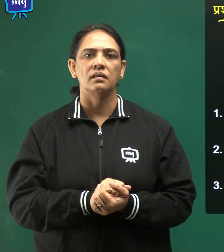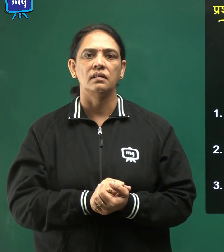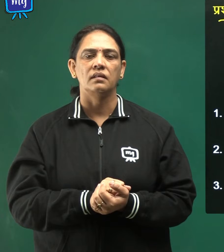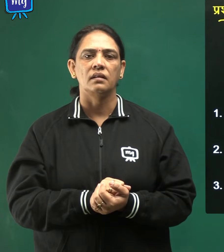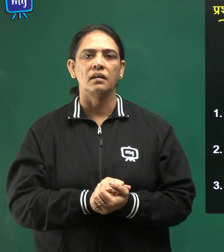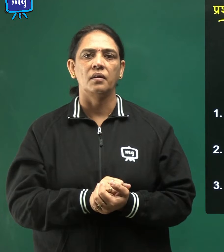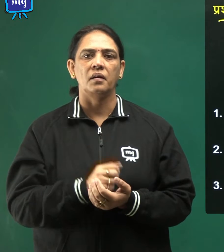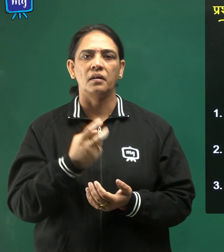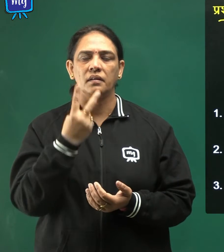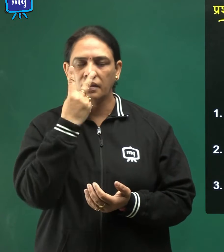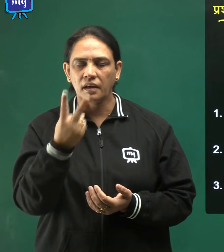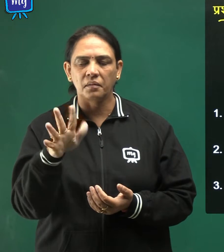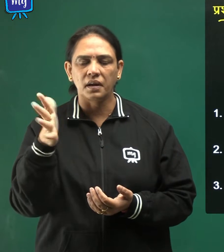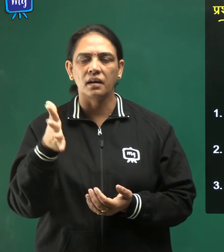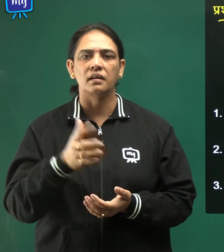बिना देखे